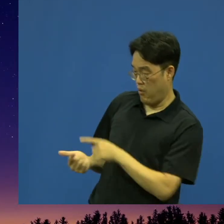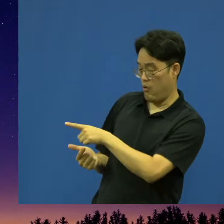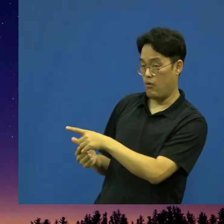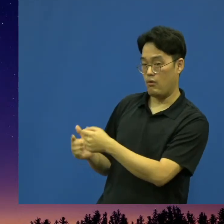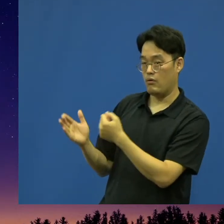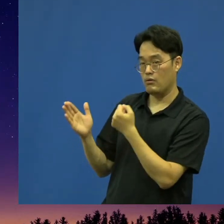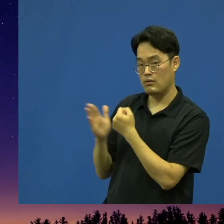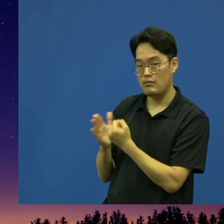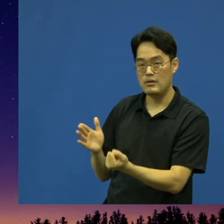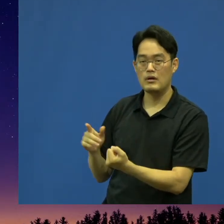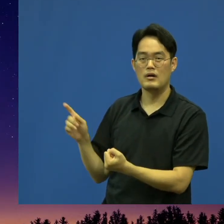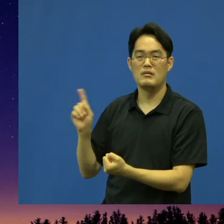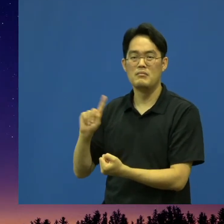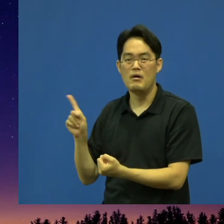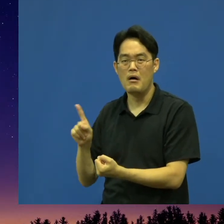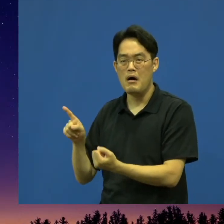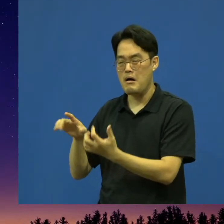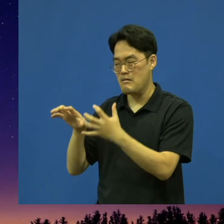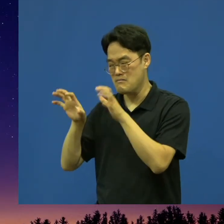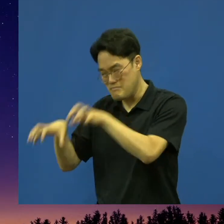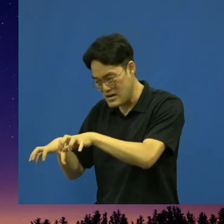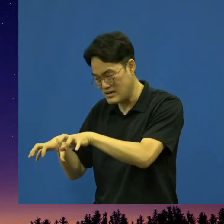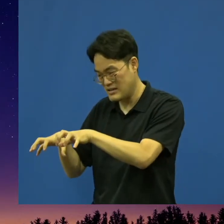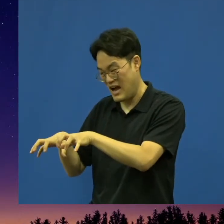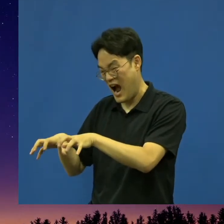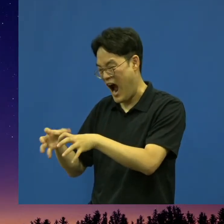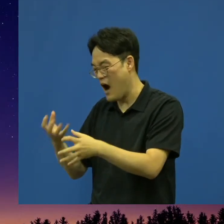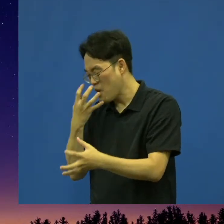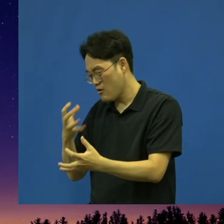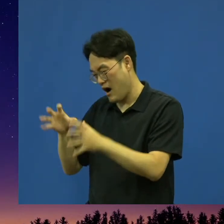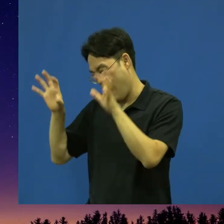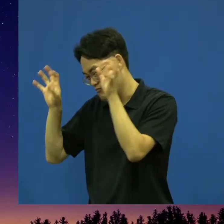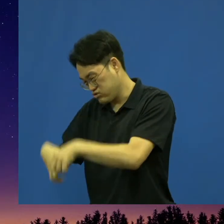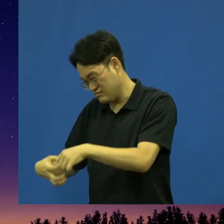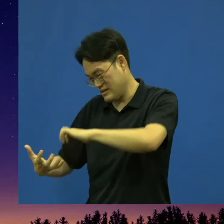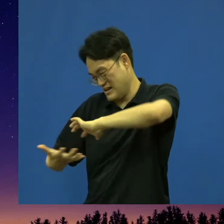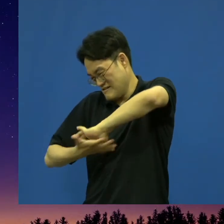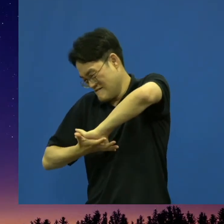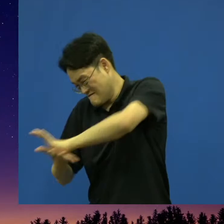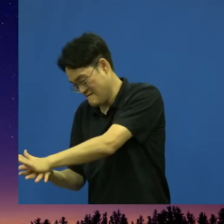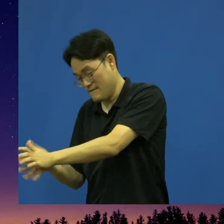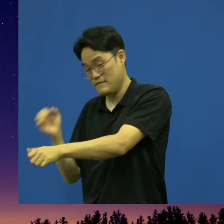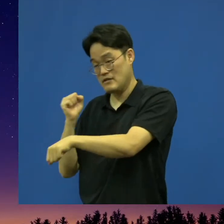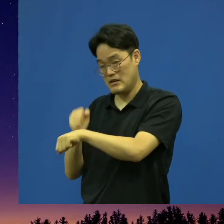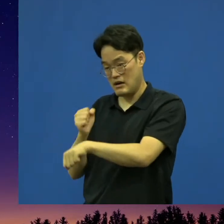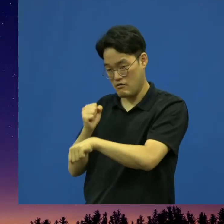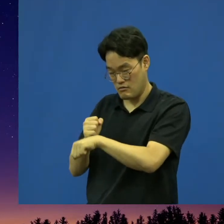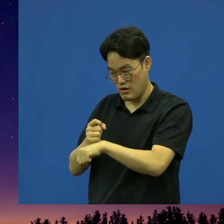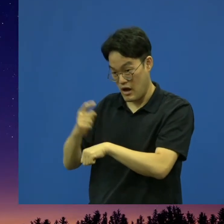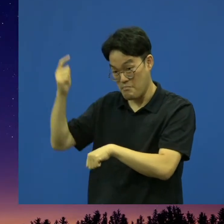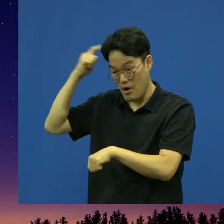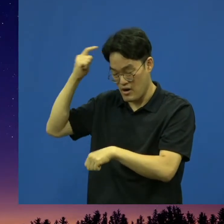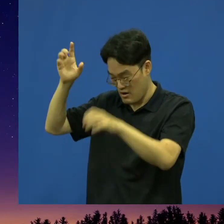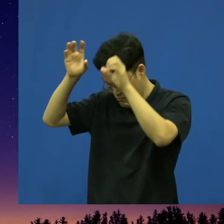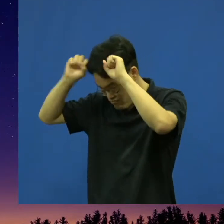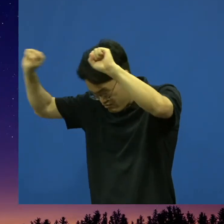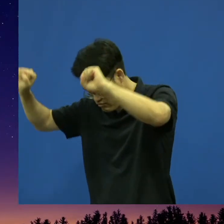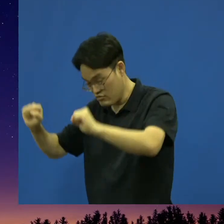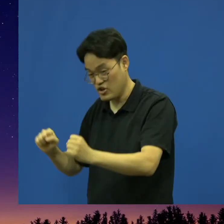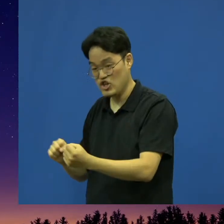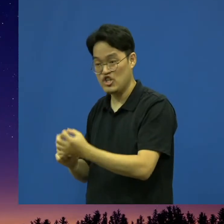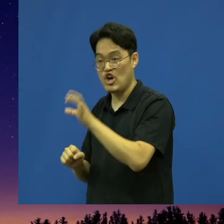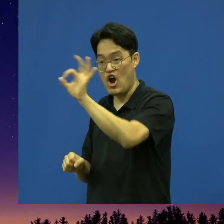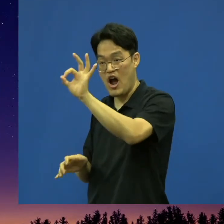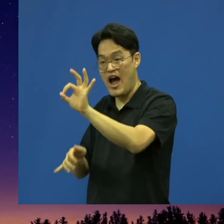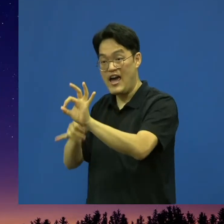발톱은 노시니 먹고 부서뜨리고 나머지는 발로 밟았으며 또 그것의 머리에는 10뿔이 있고 그 외에